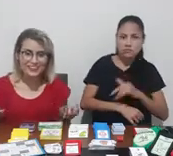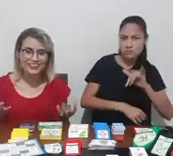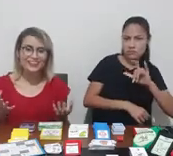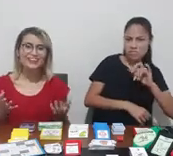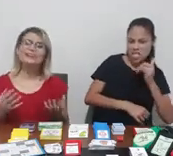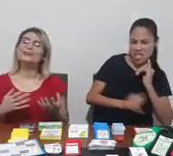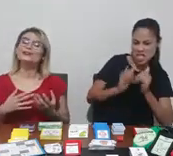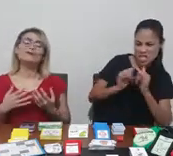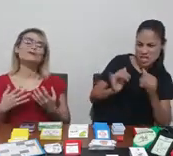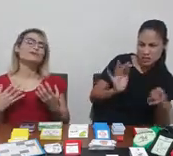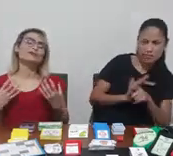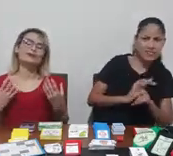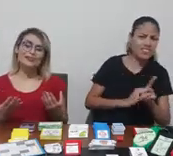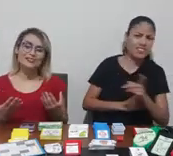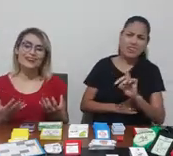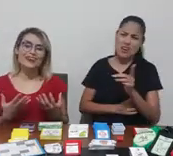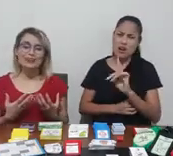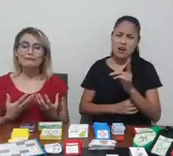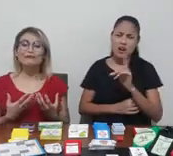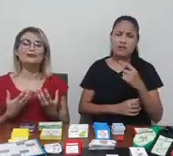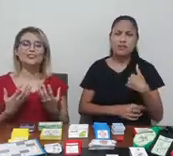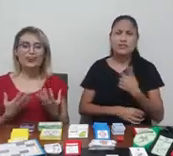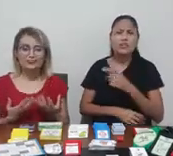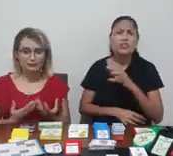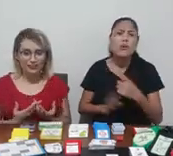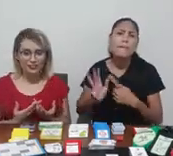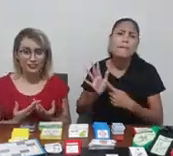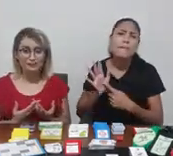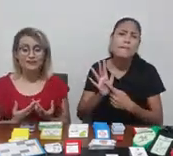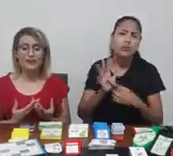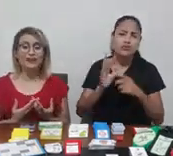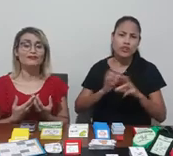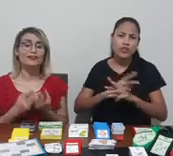blogueirinhas, somos pessoas que querem mostrar